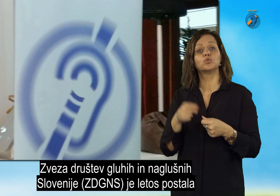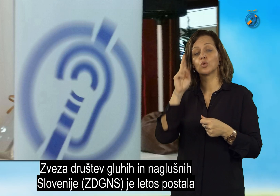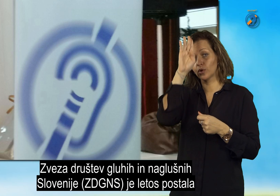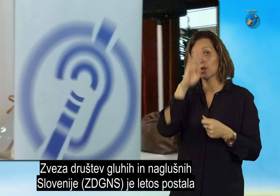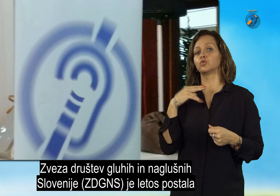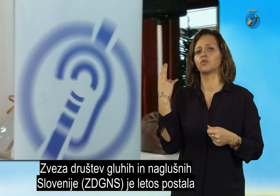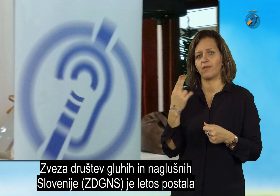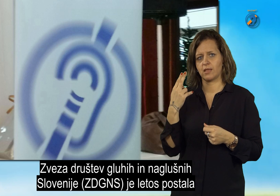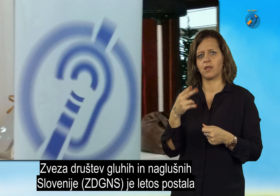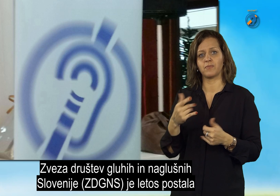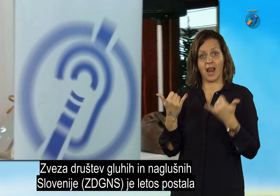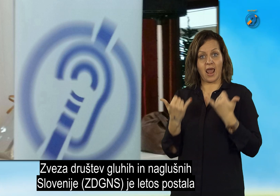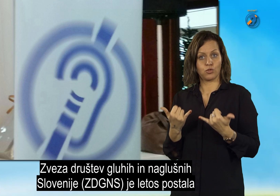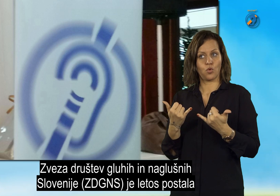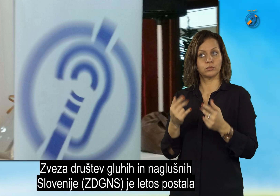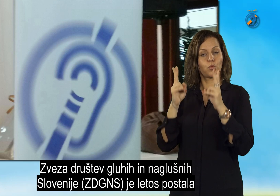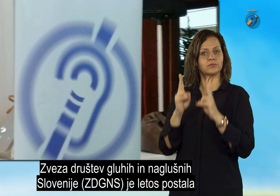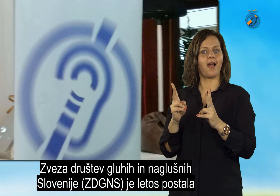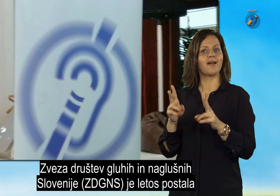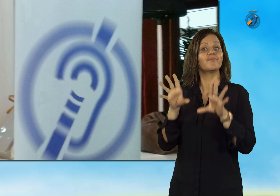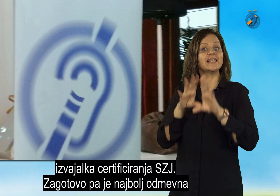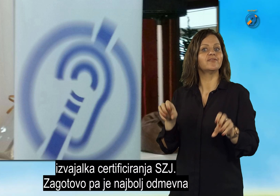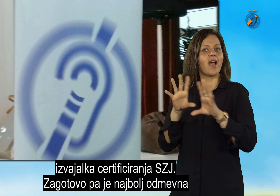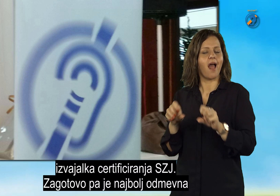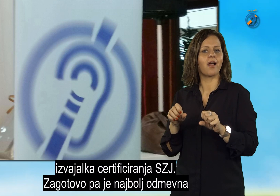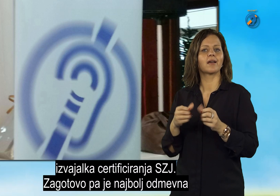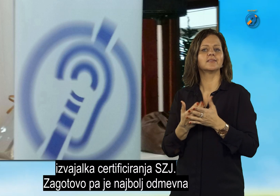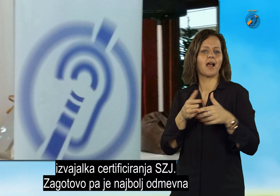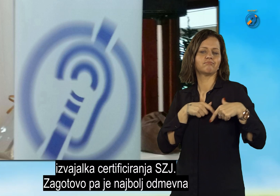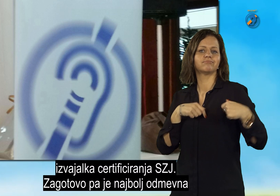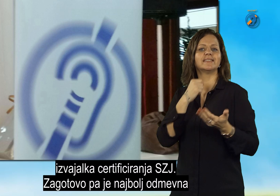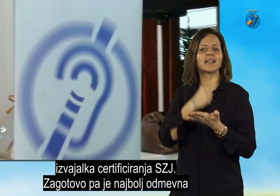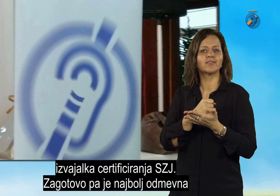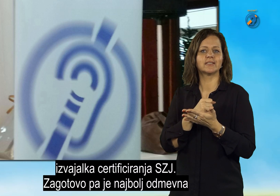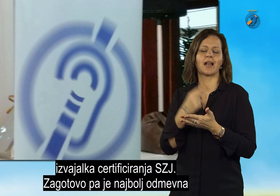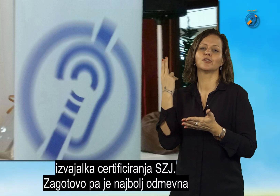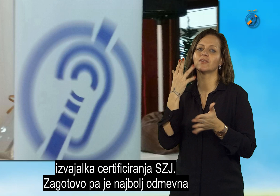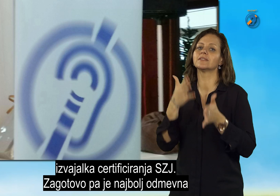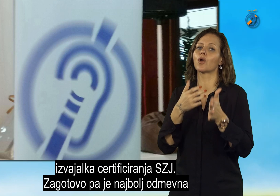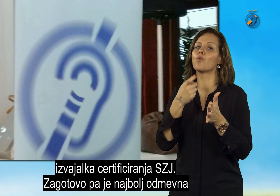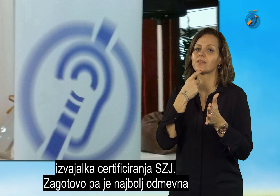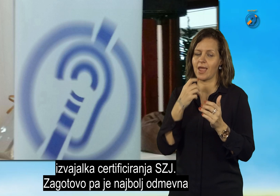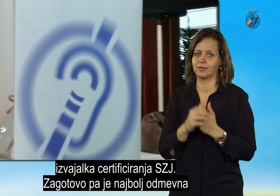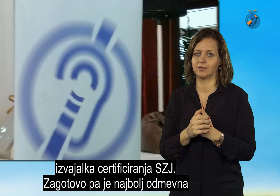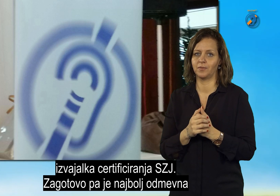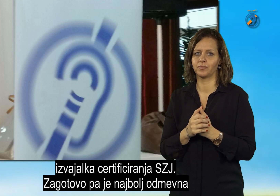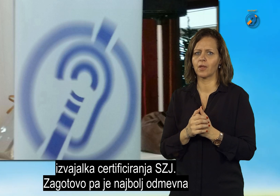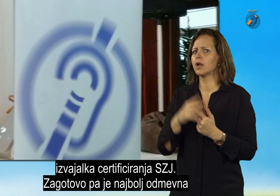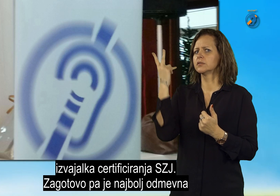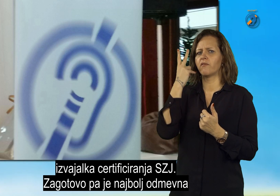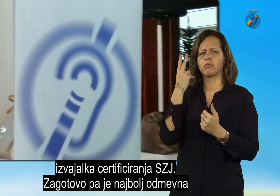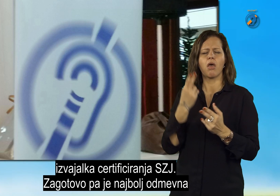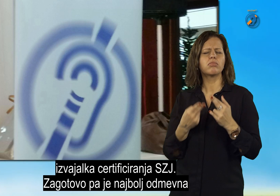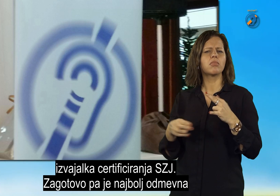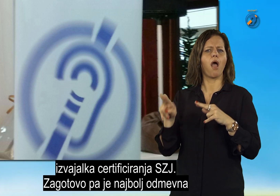Zveza društev gluhih in naglušnih Slovenije je letos postala izvajalka certificiranja slovenskega znakovnega